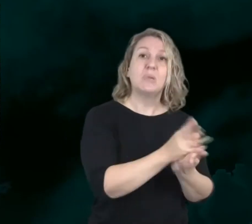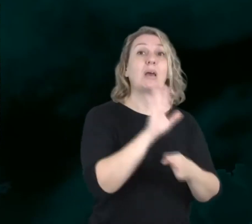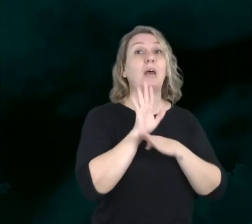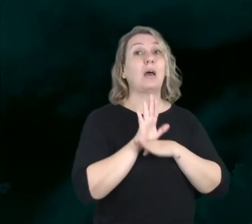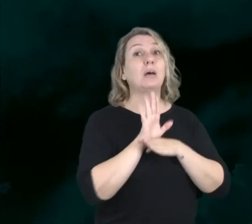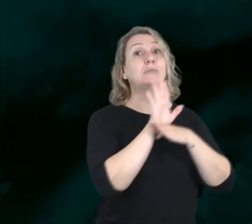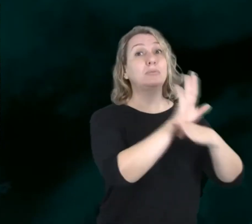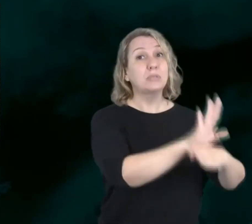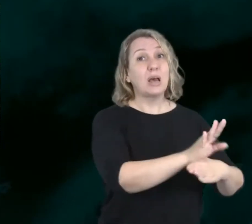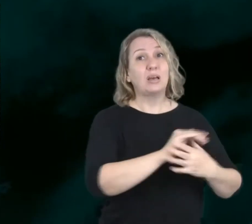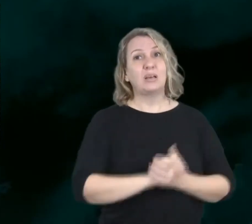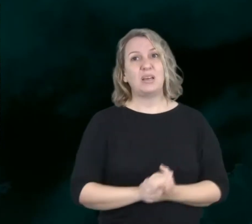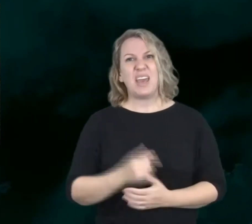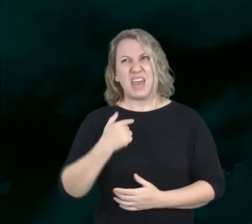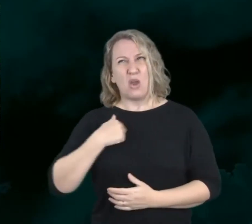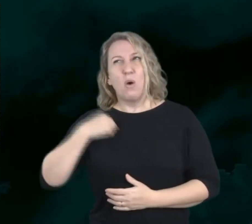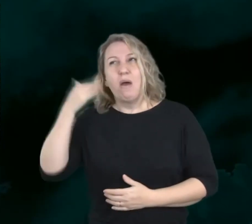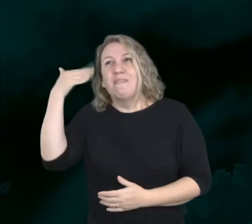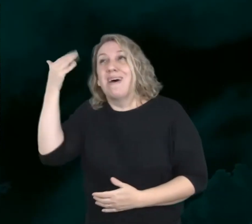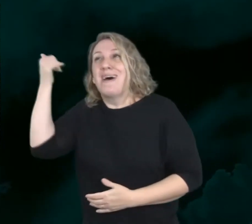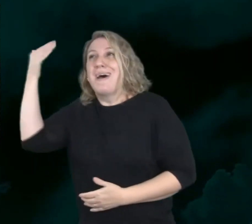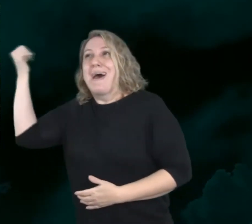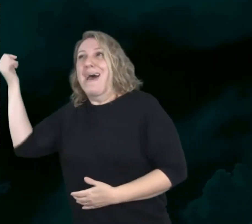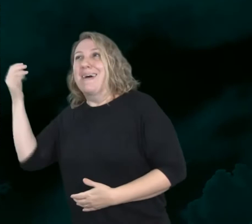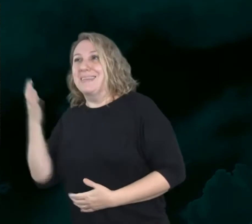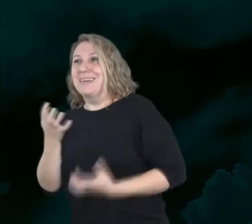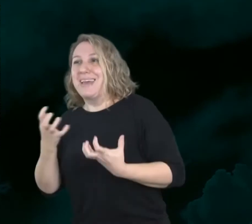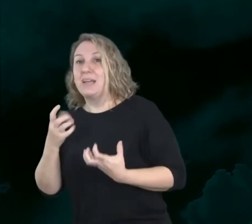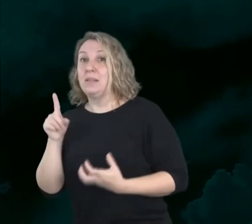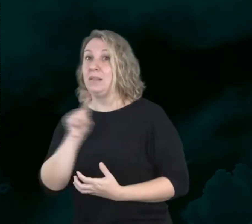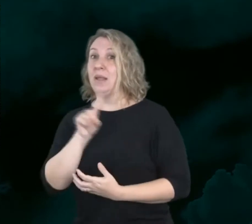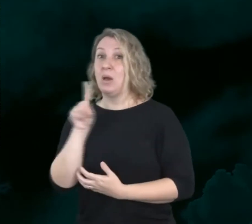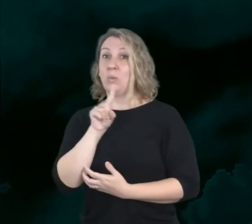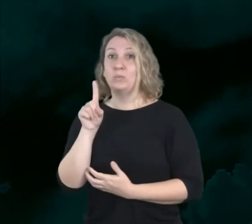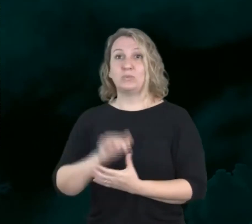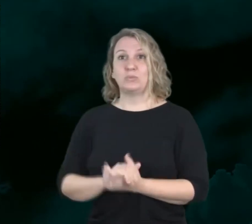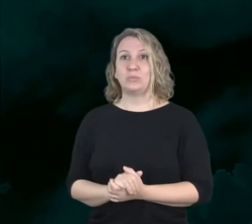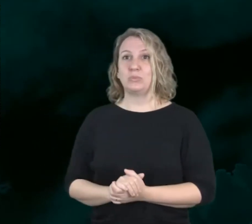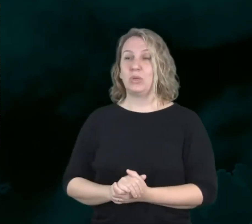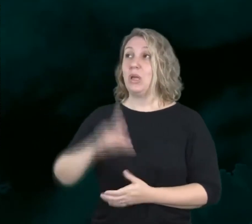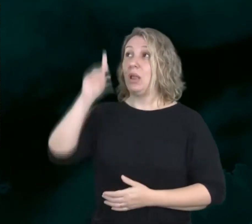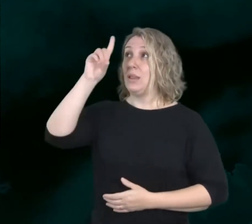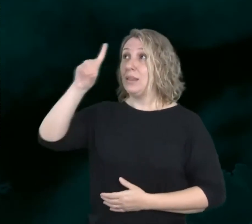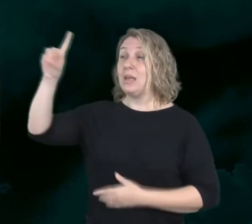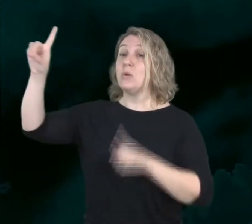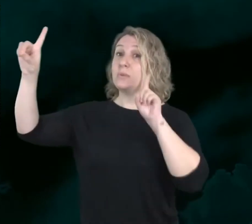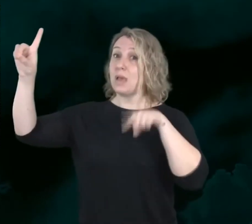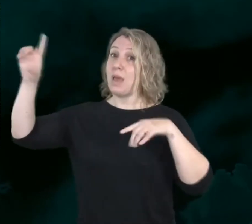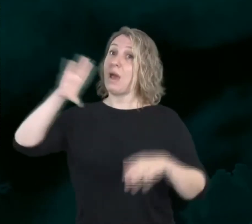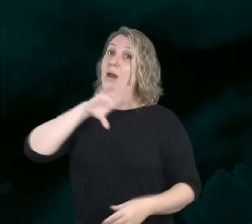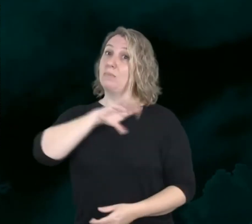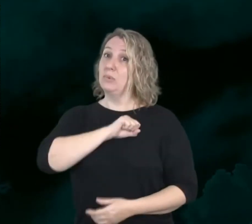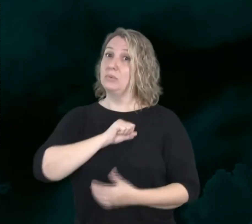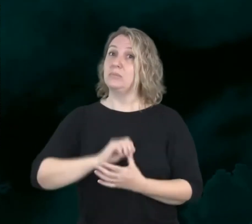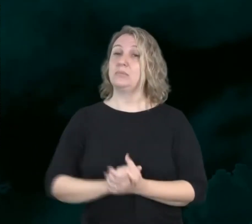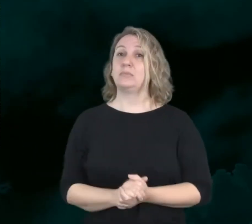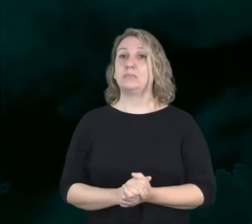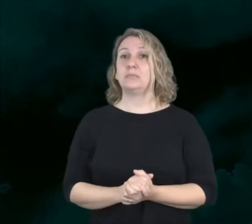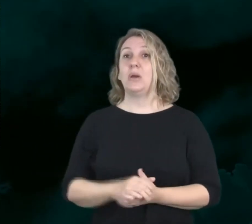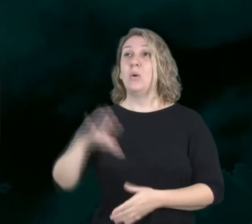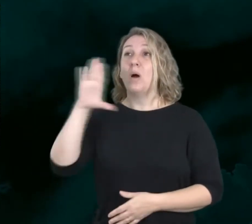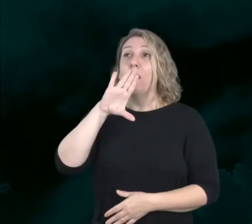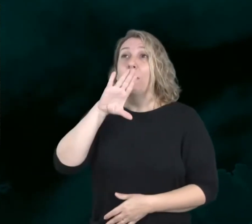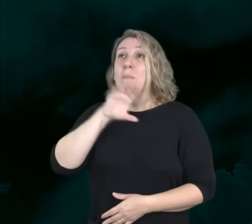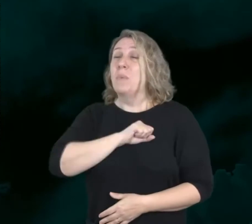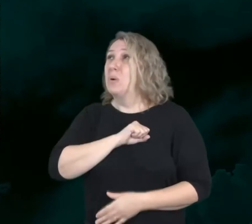queremos trabalhar com labor de amor, porque Deus é amor, e esse amor é amor, doação.